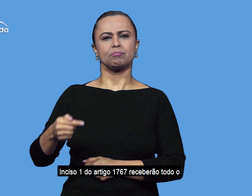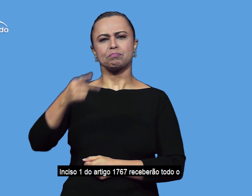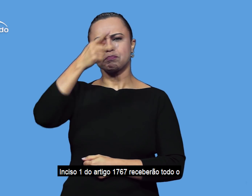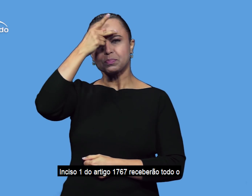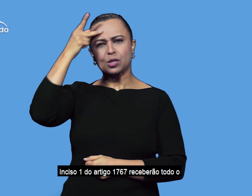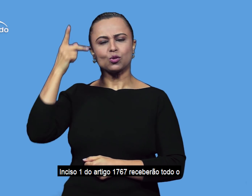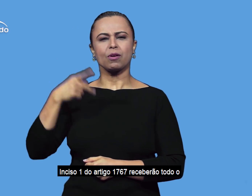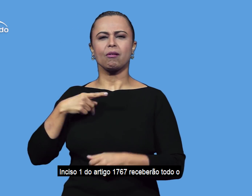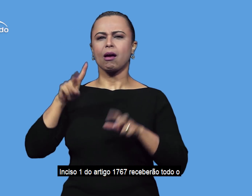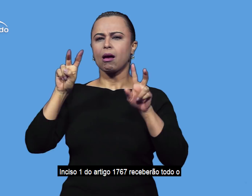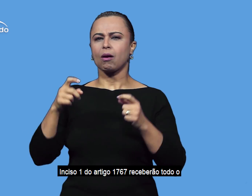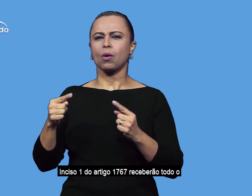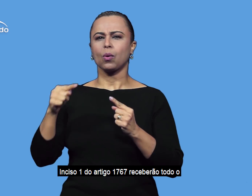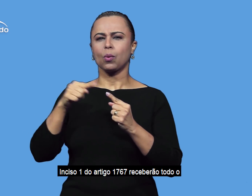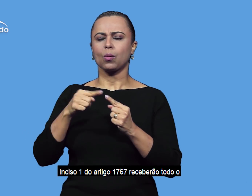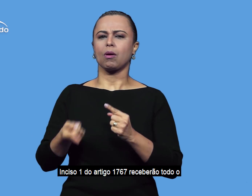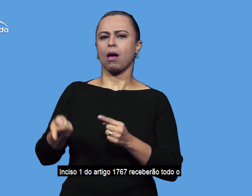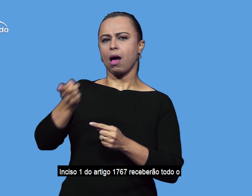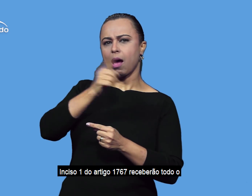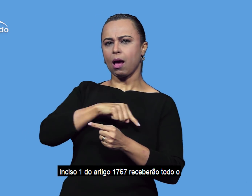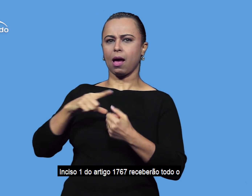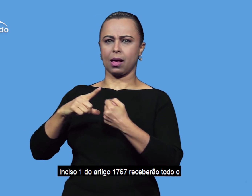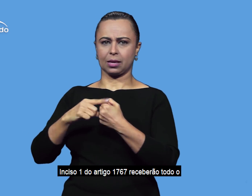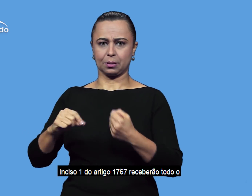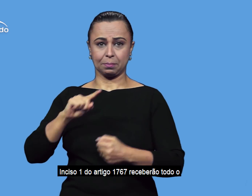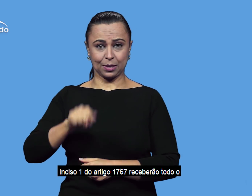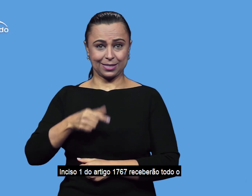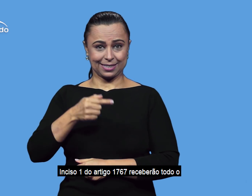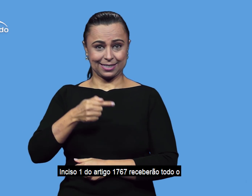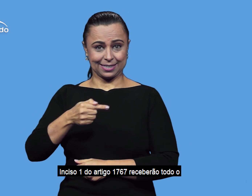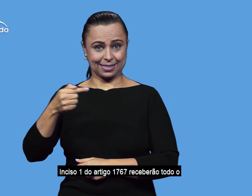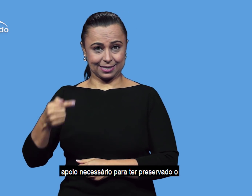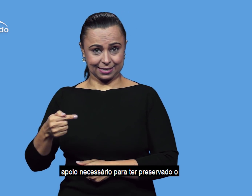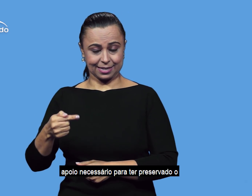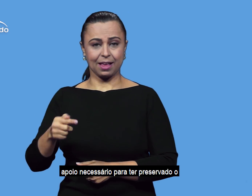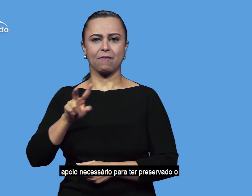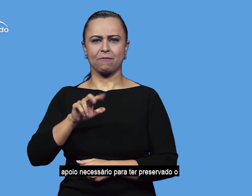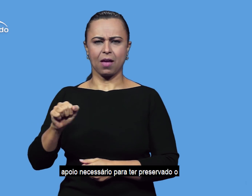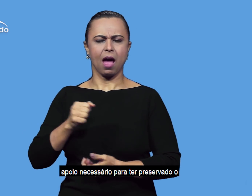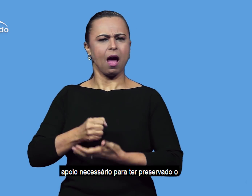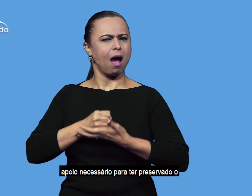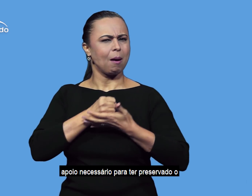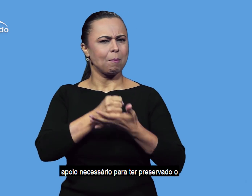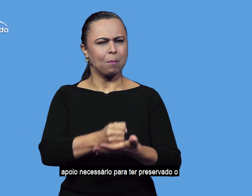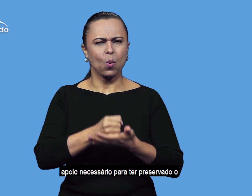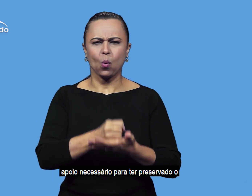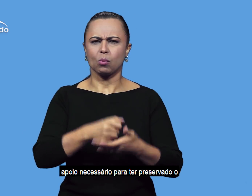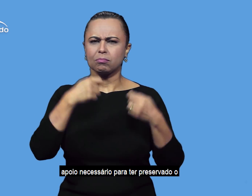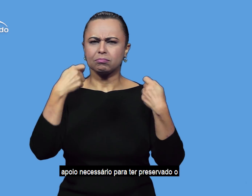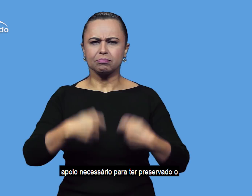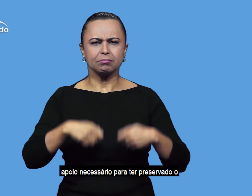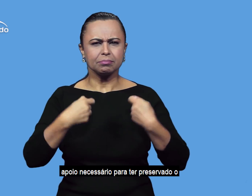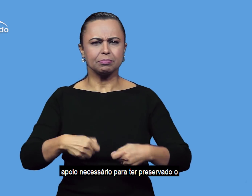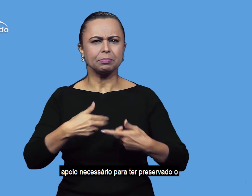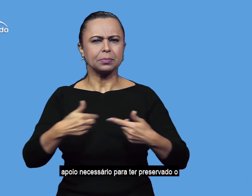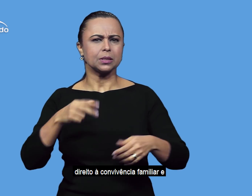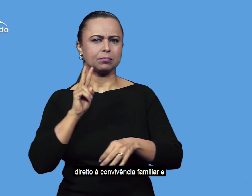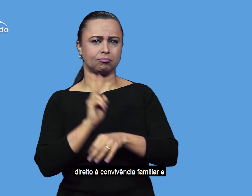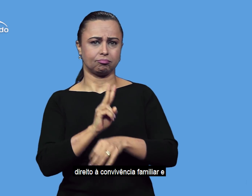artigo 1767 receberão todo o apoio necessário para ter preservado o direito à convivência